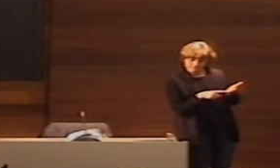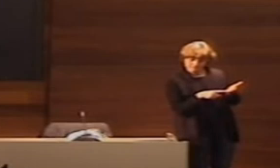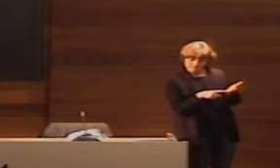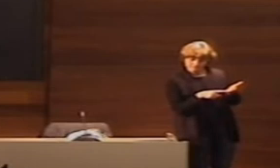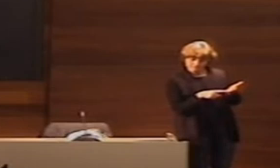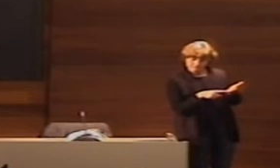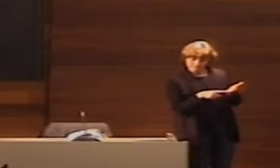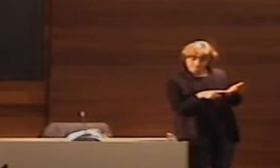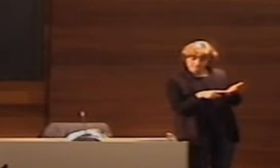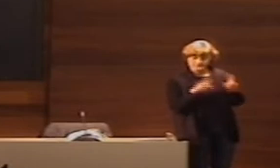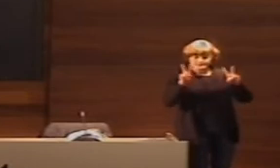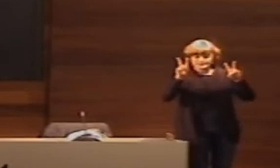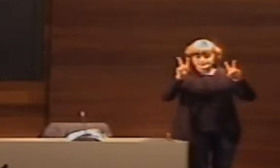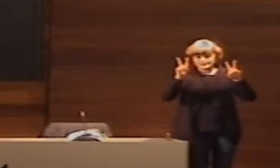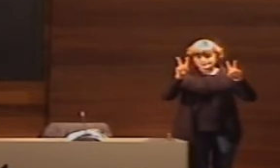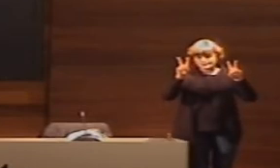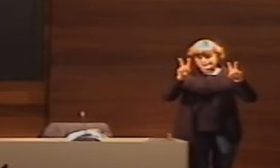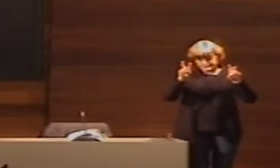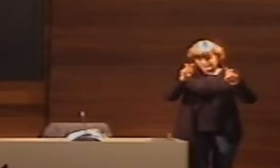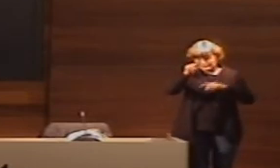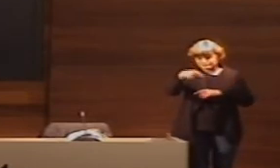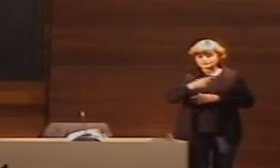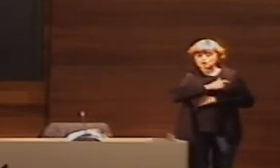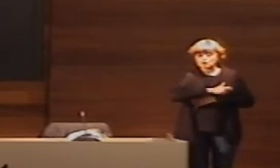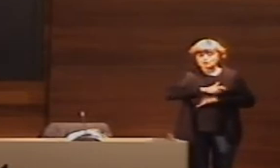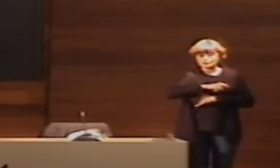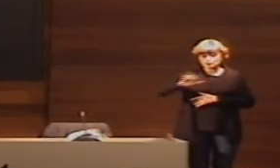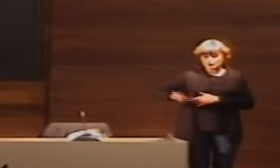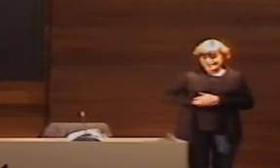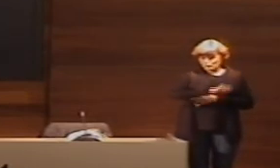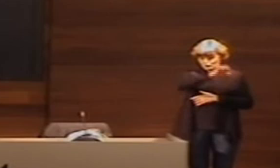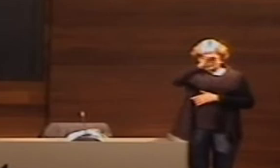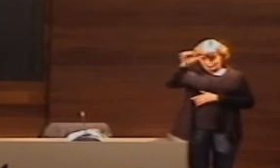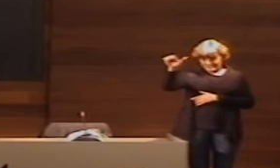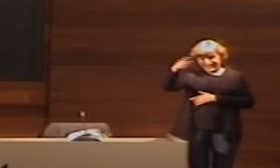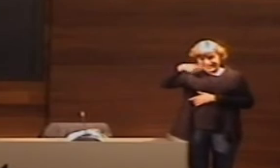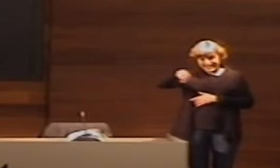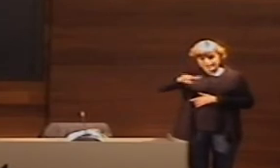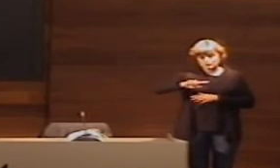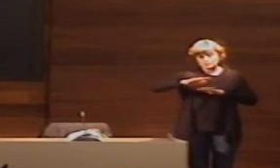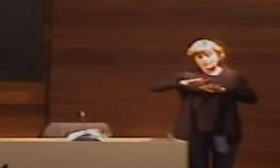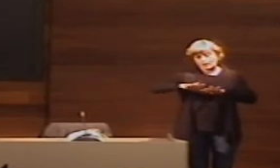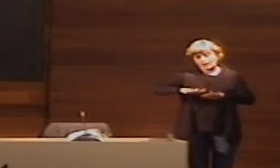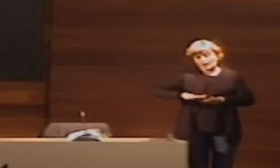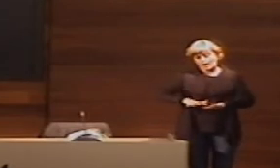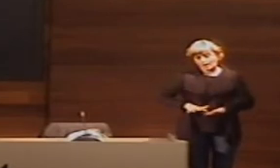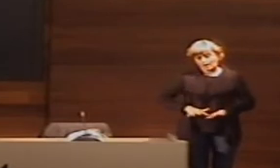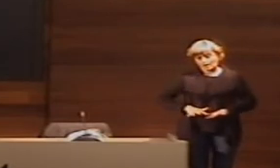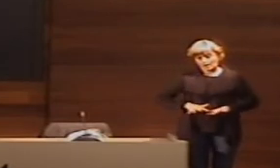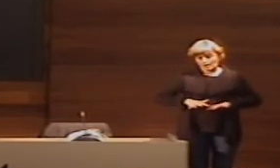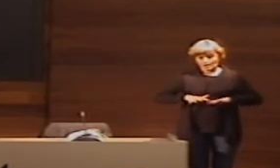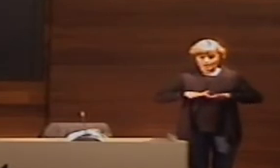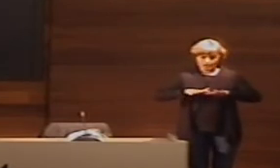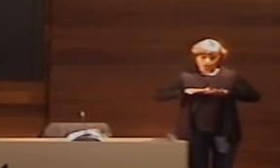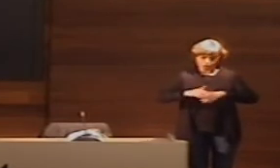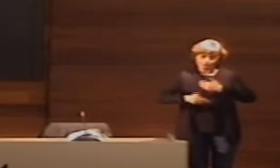Luego la Comisión Europea o la Unión Europea es muy lenta en